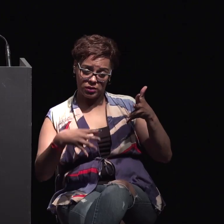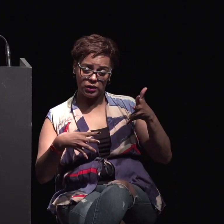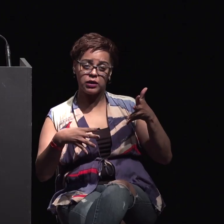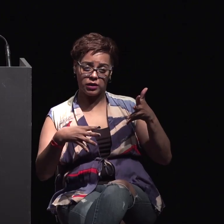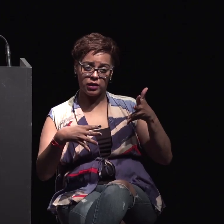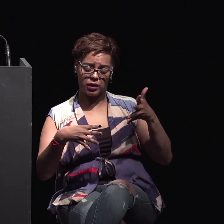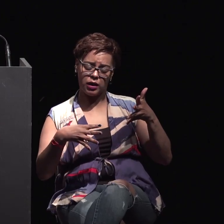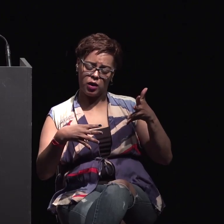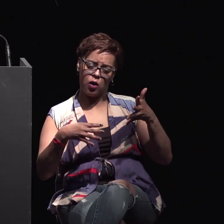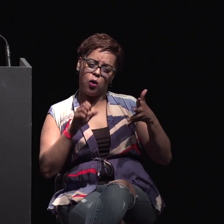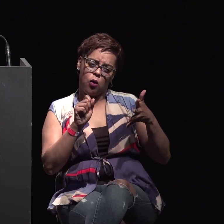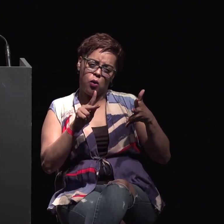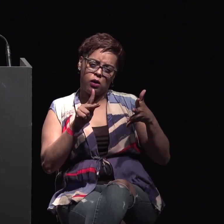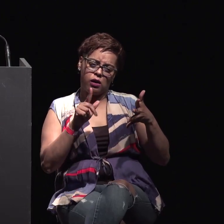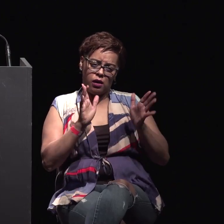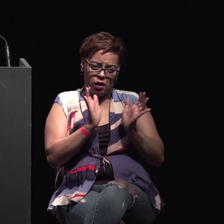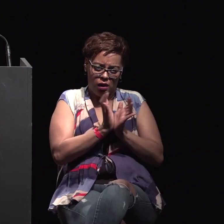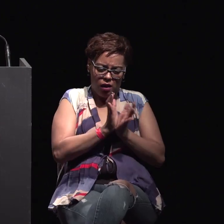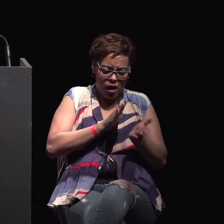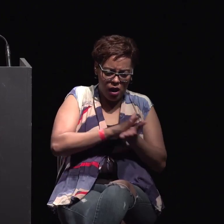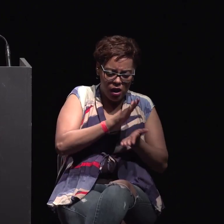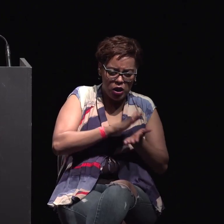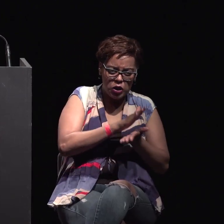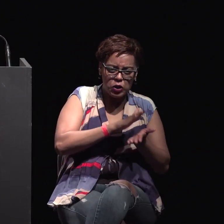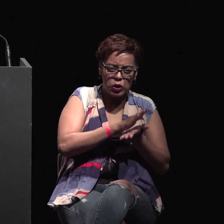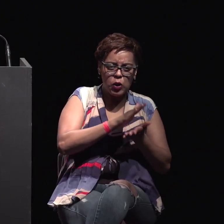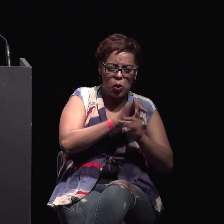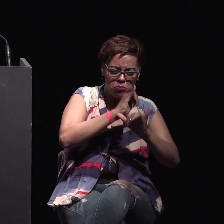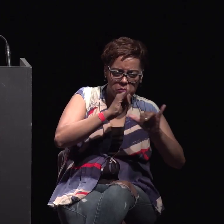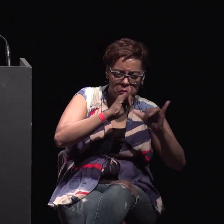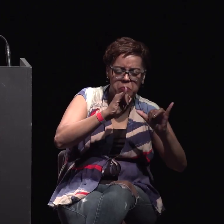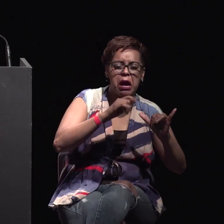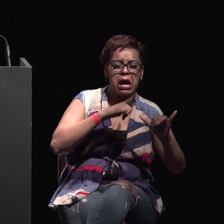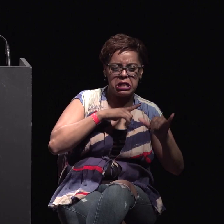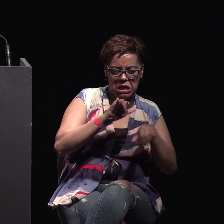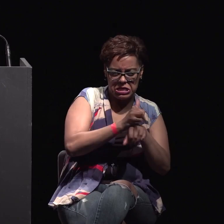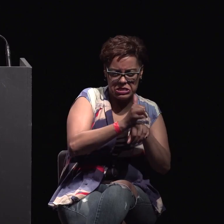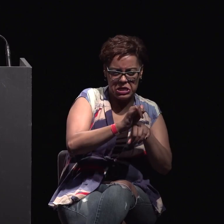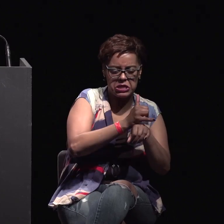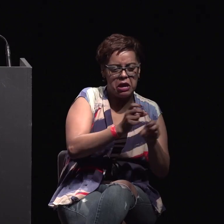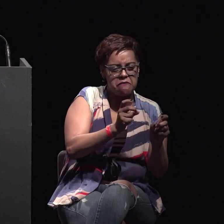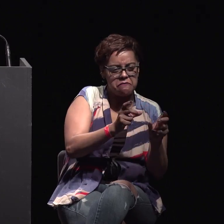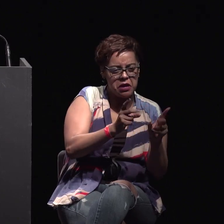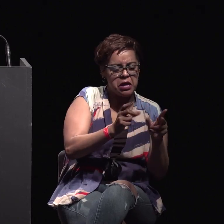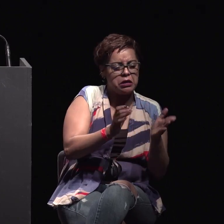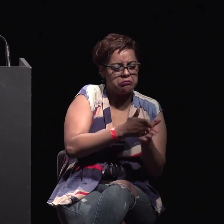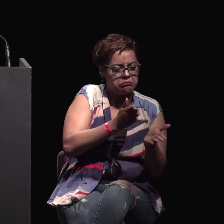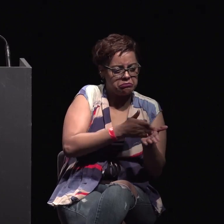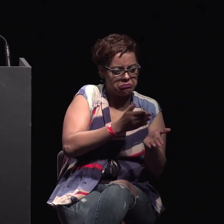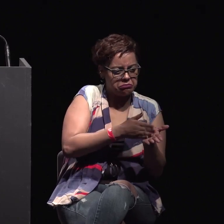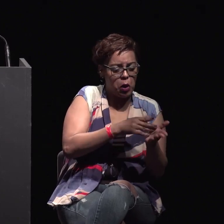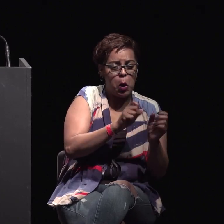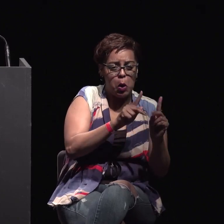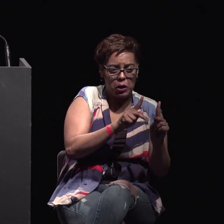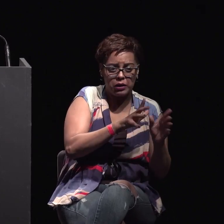estão nessas grandes editoras que contam com estratégias de marketing,